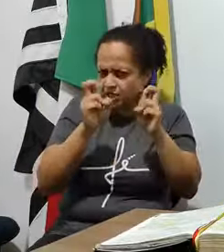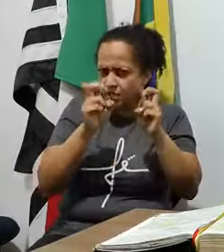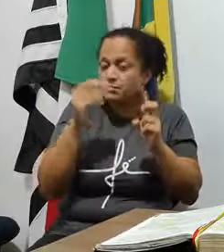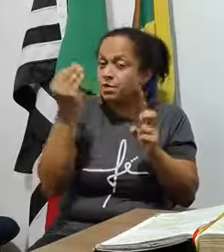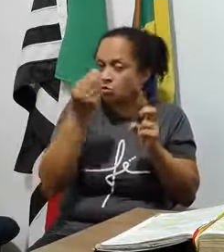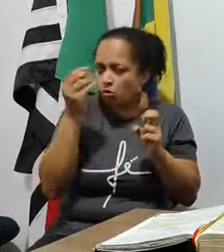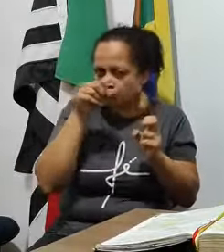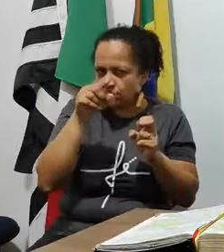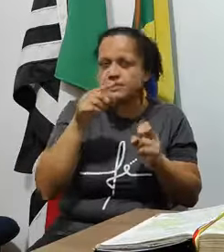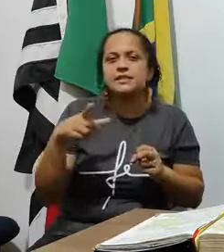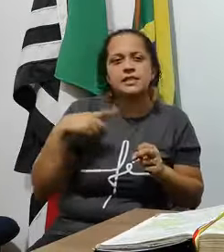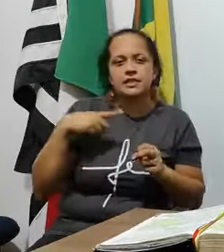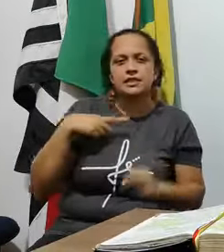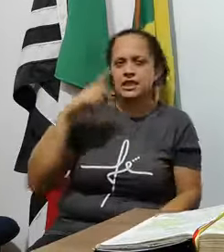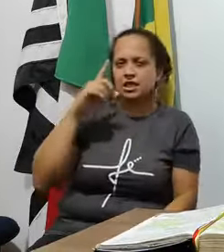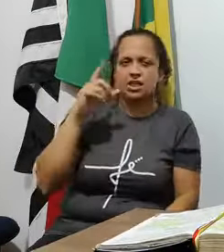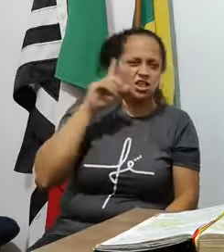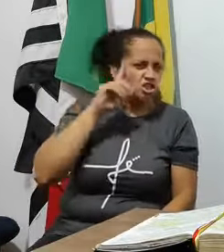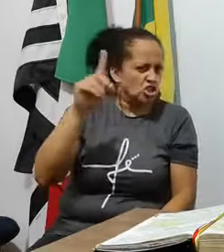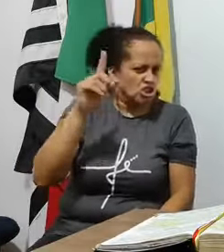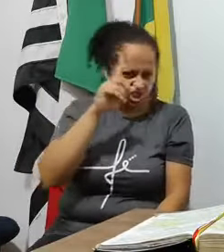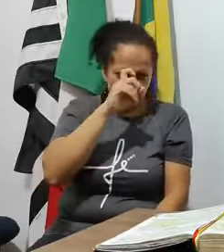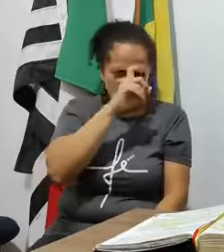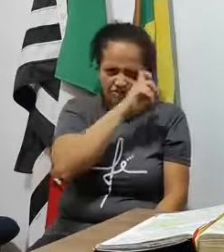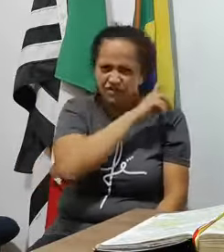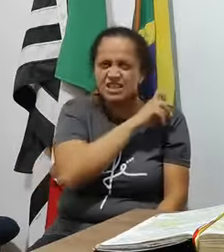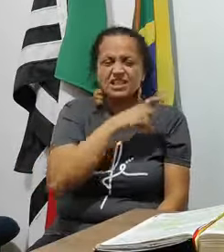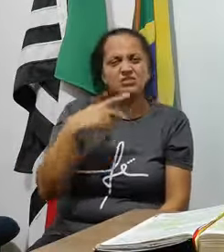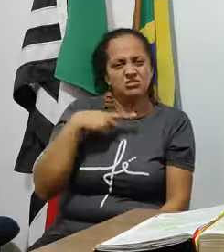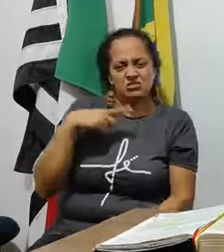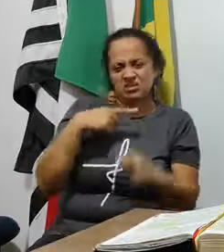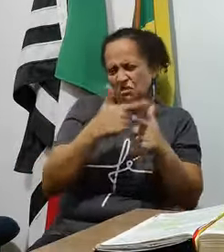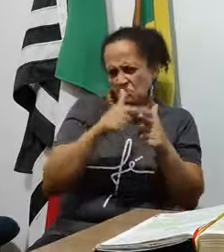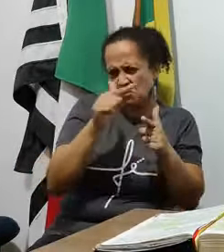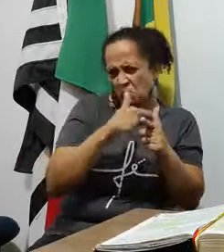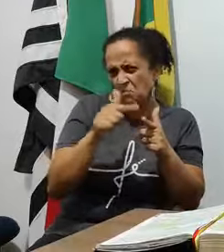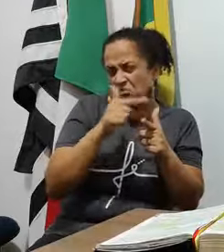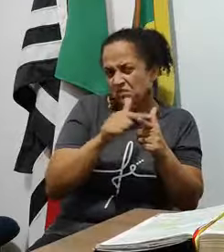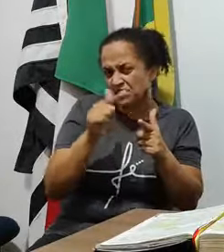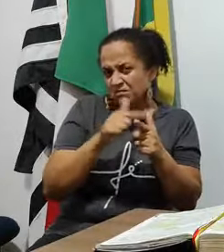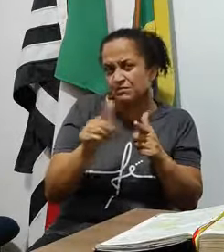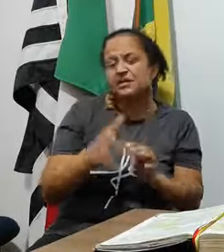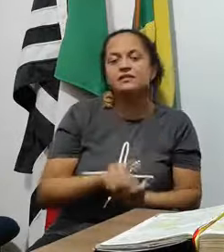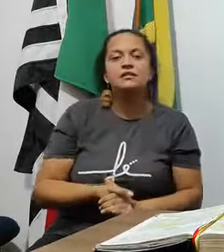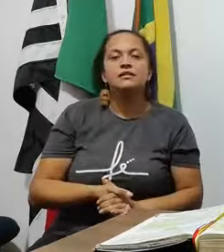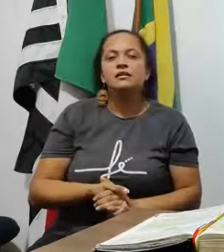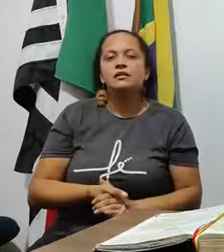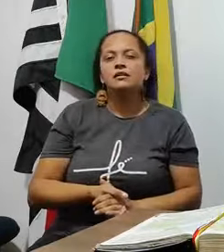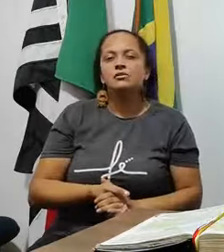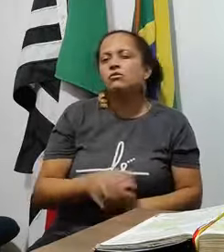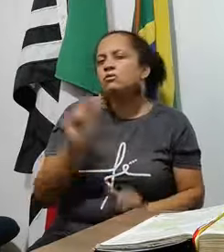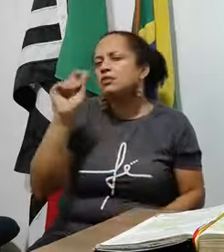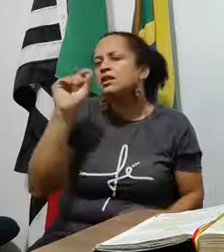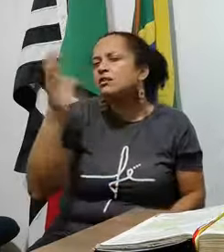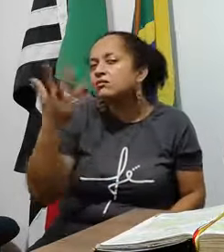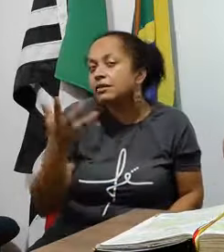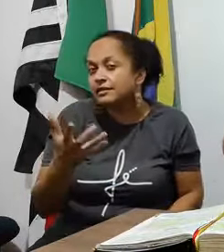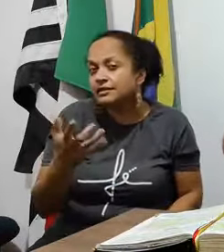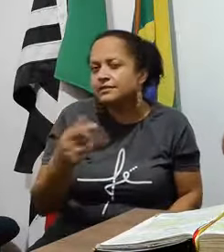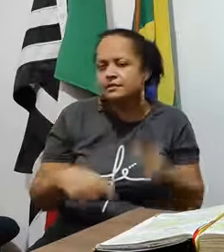um momento difícil, toda vez que você atravessa um momento de dificuldade, a primeira coisa que